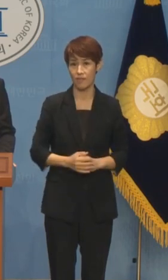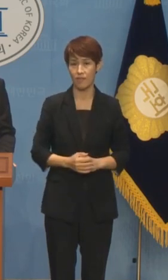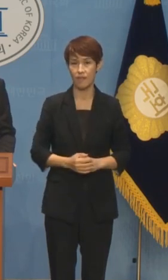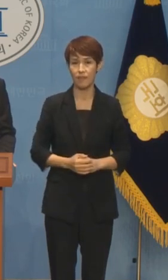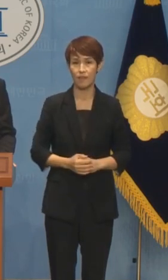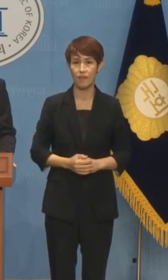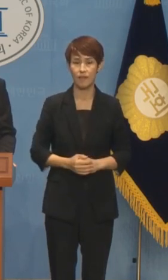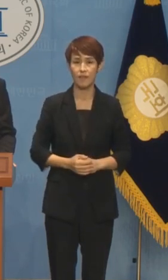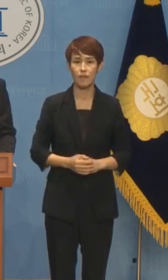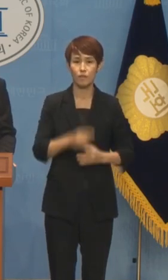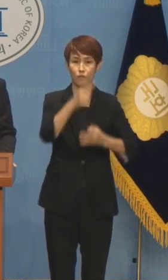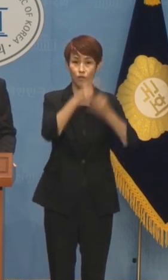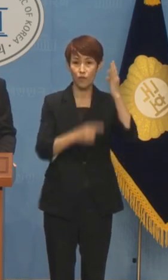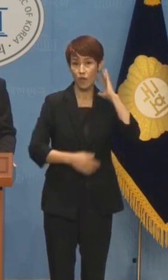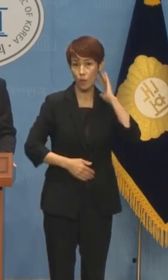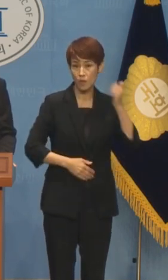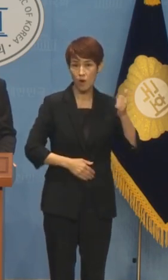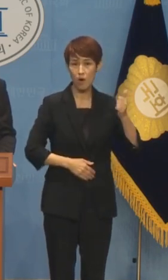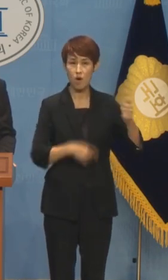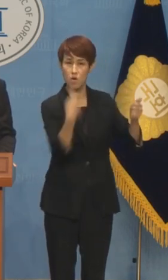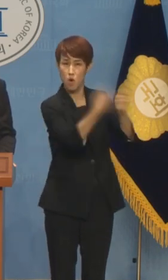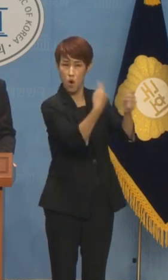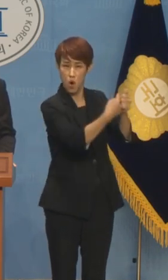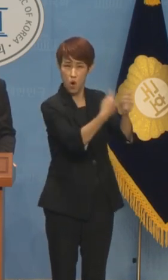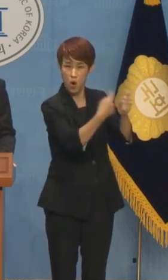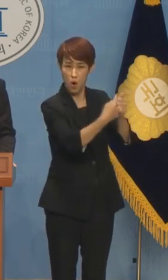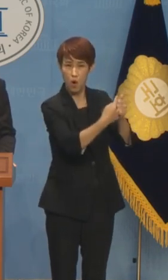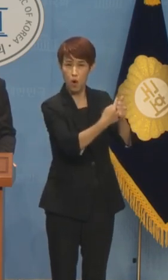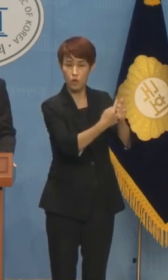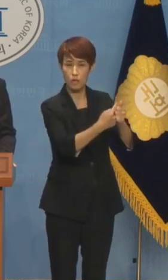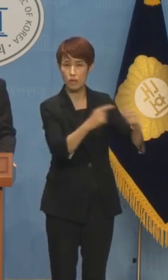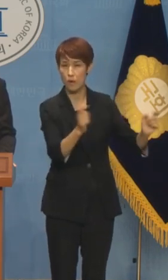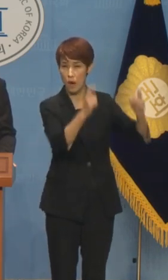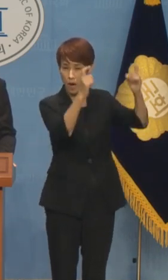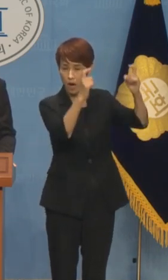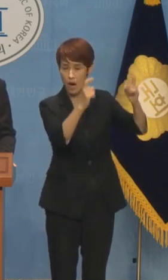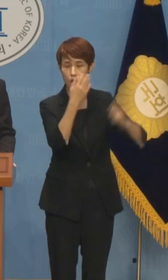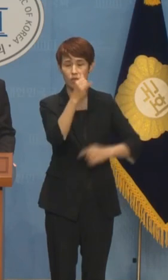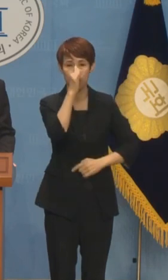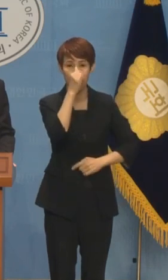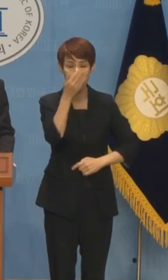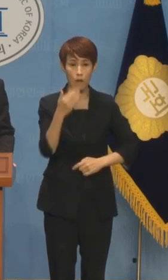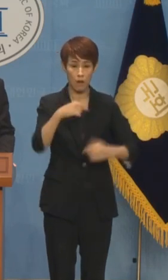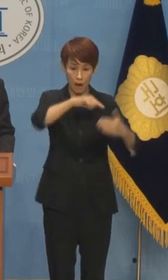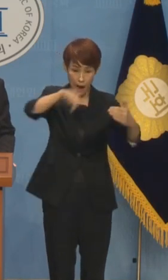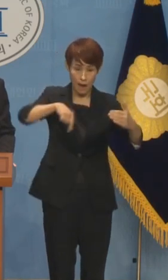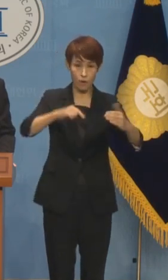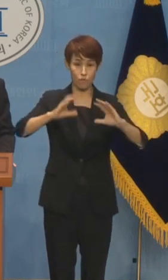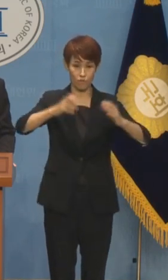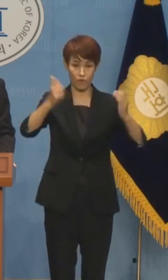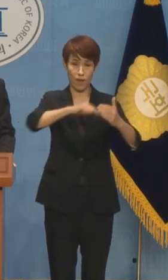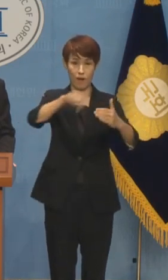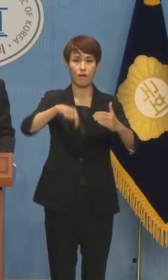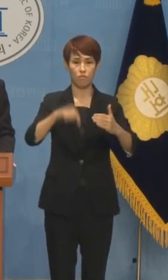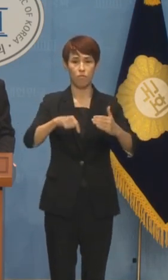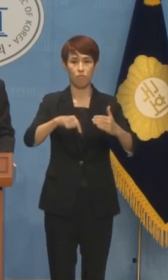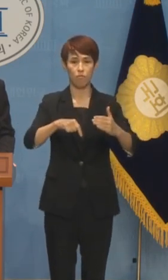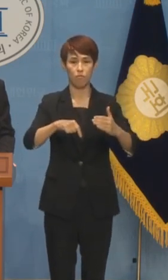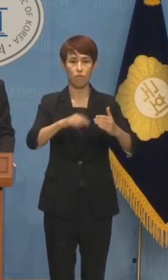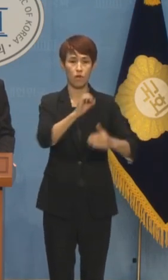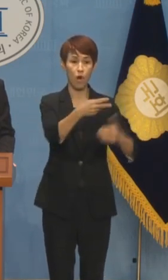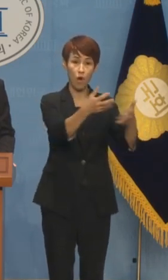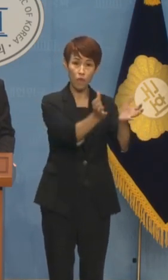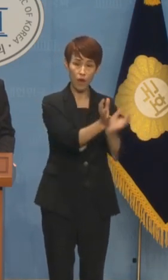밖에서 윤석열 대통령을 욕하고 싸우는 것은 어쩌면 쉬운 일일 수도 있습니다. 하지만 원내에서 더구나 집권 여당의